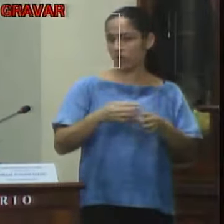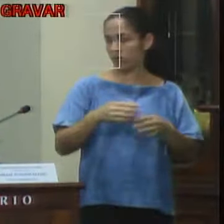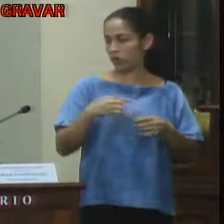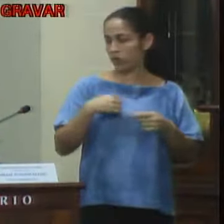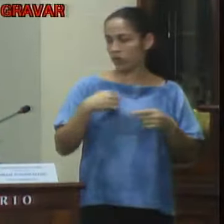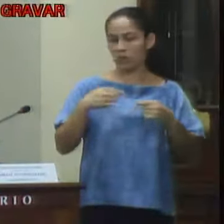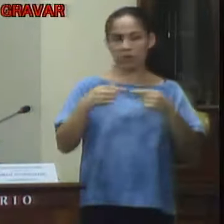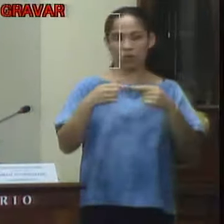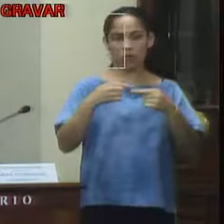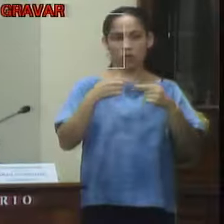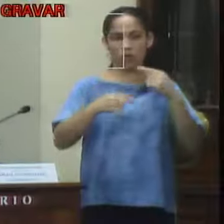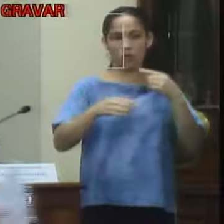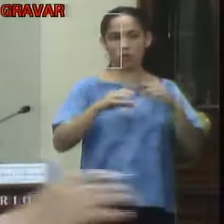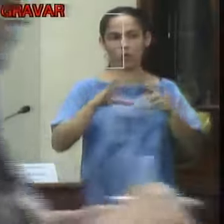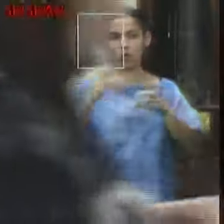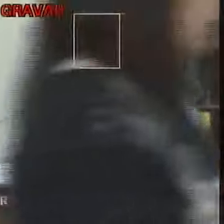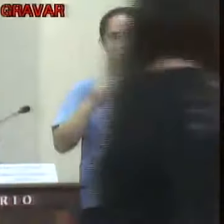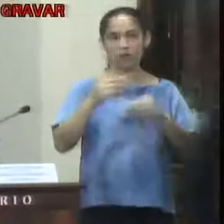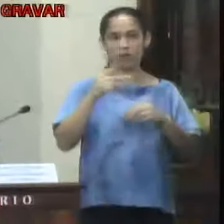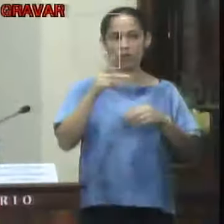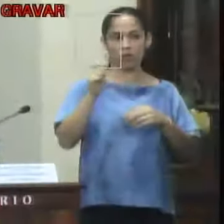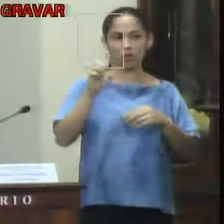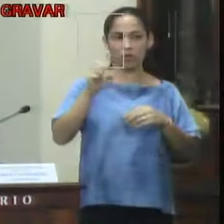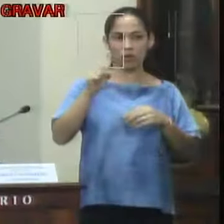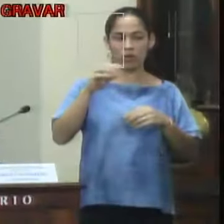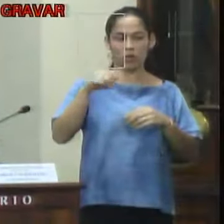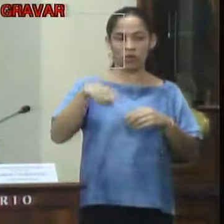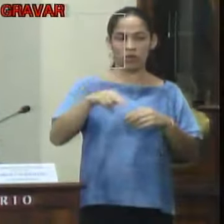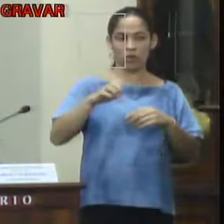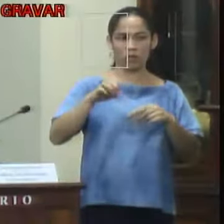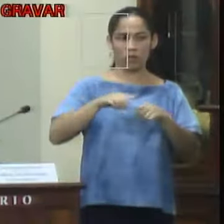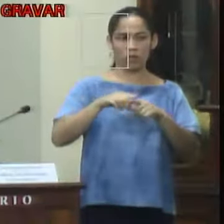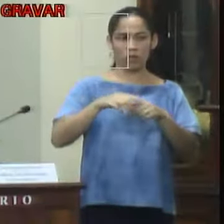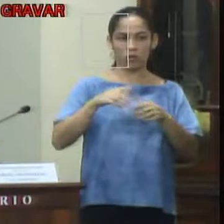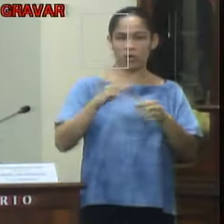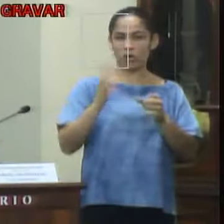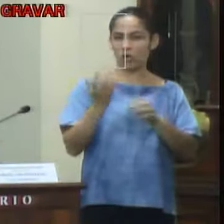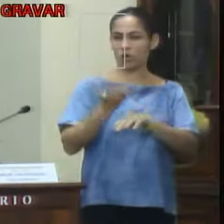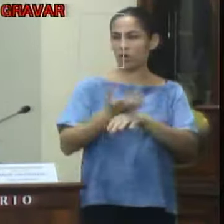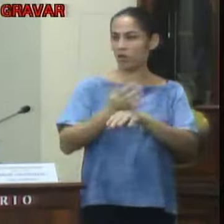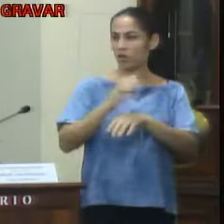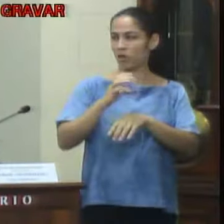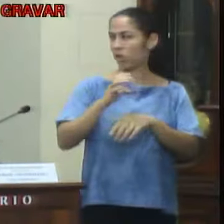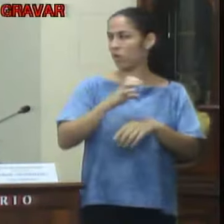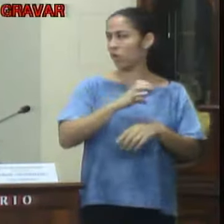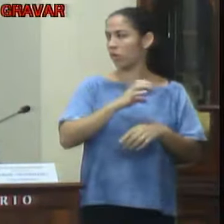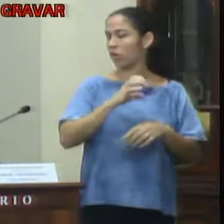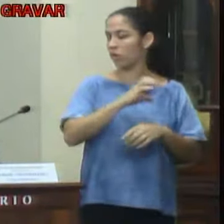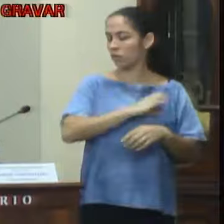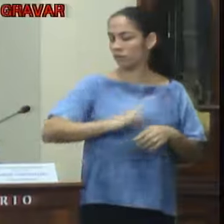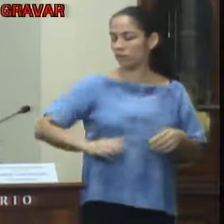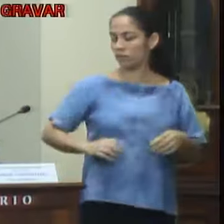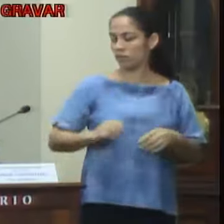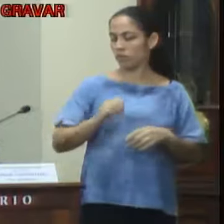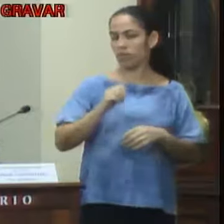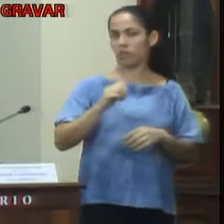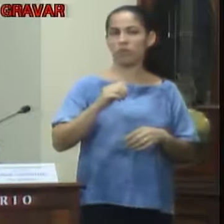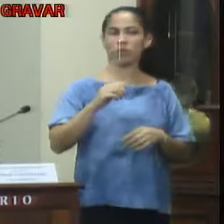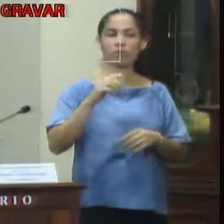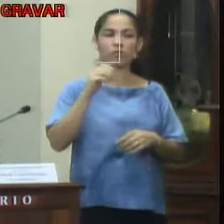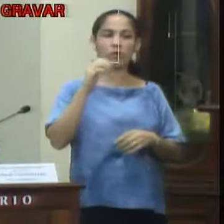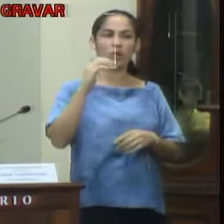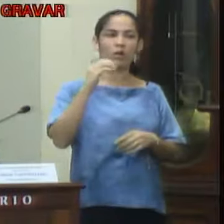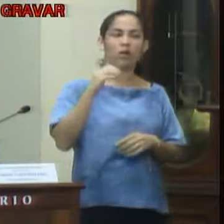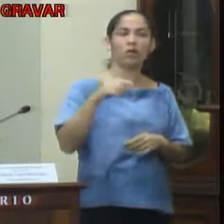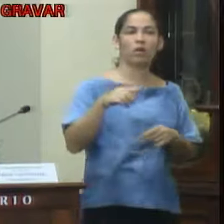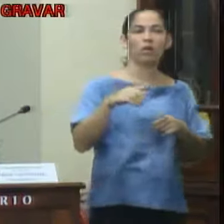discutir com os agentes públicos e gestores do PESC, Parque Estadual da Serra da Concórdia, e REFIS, Refúgio da Vida